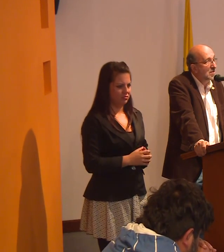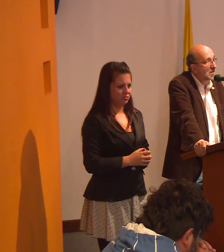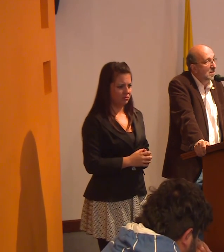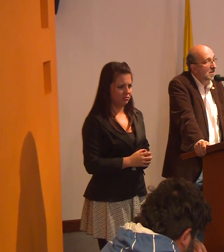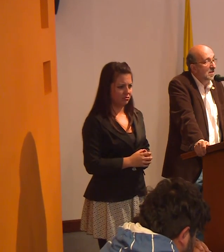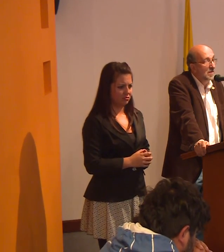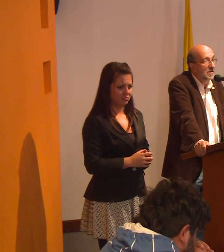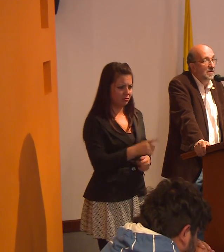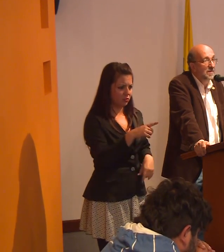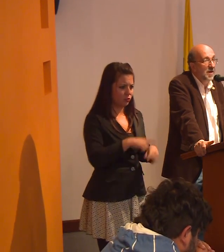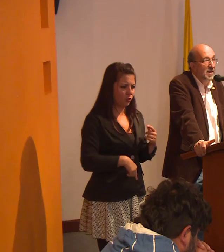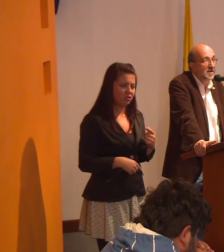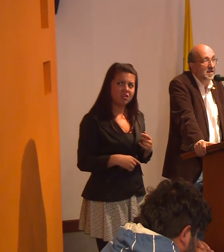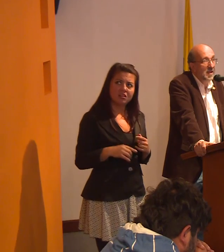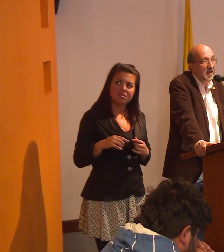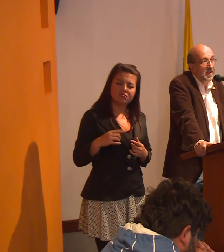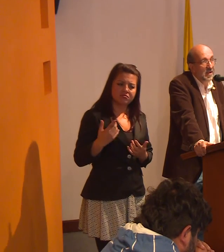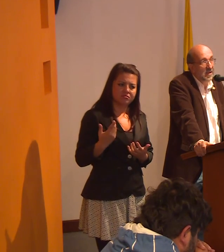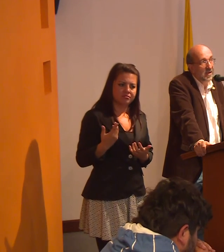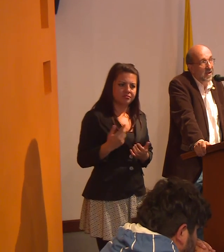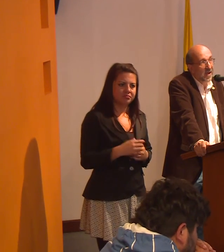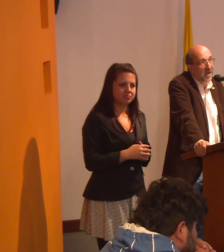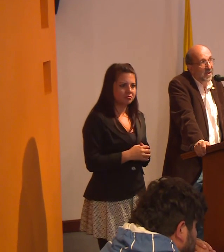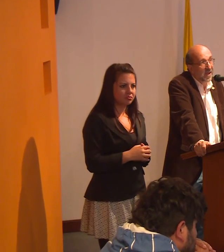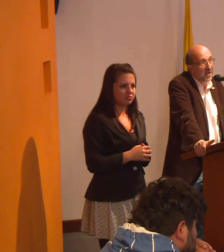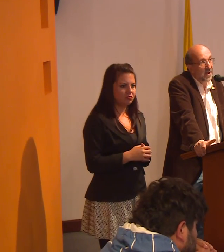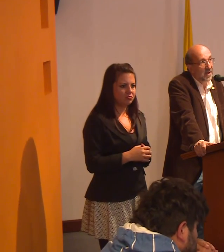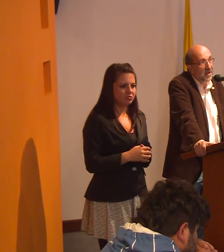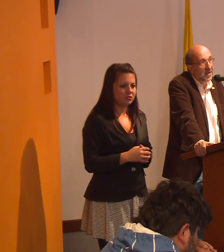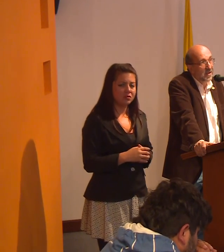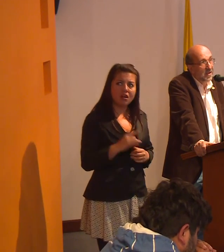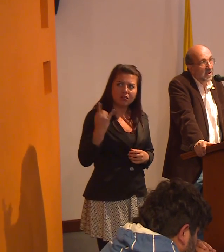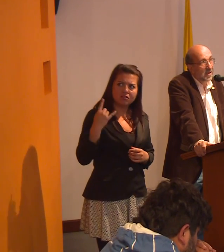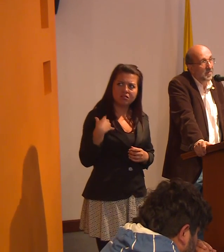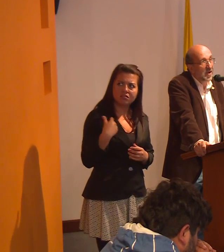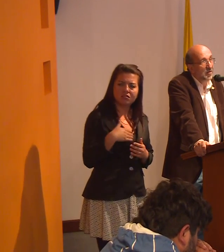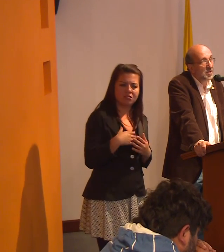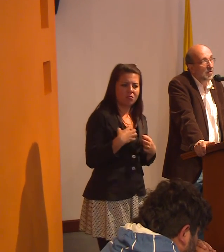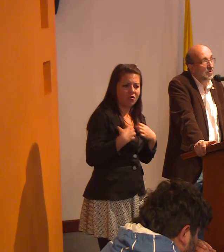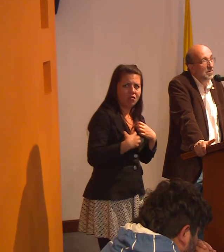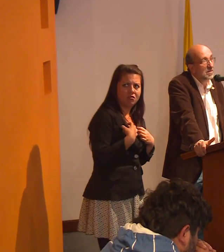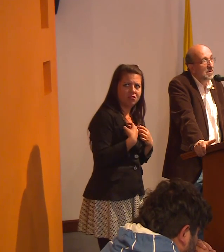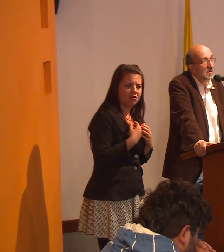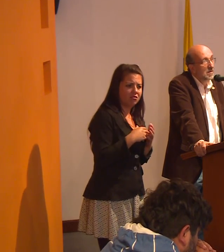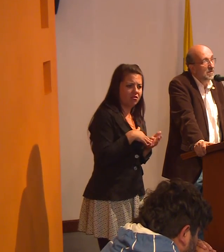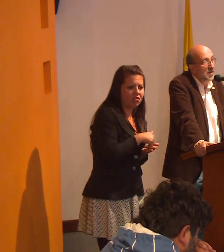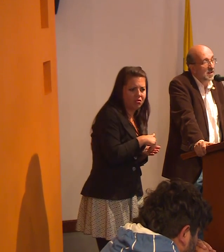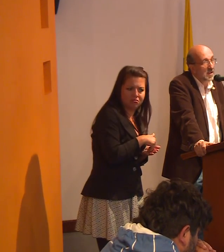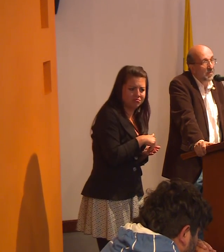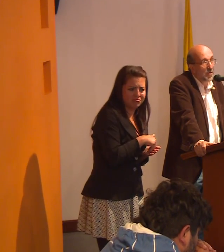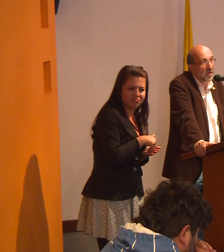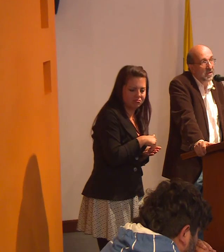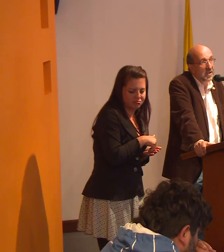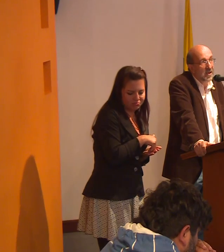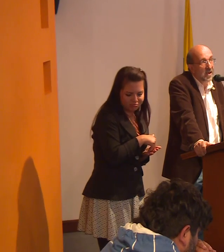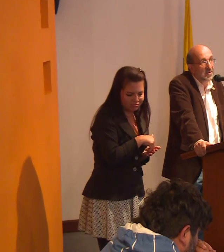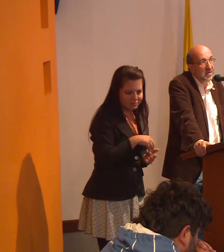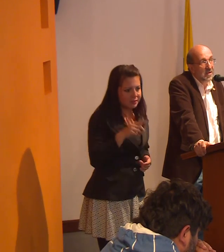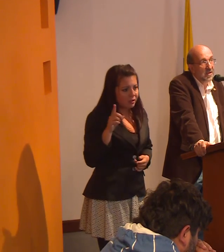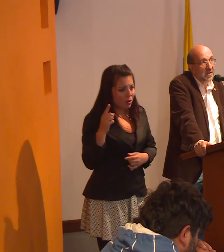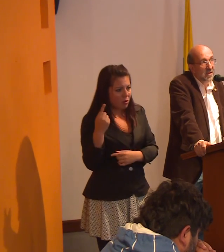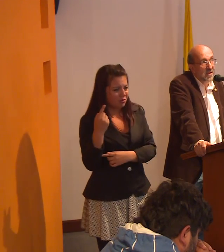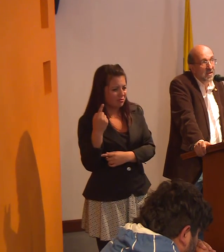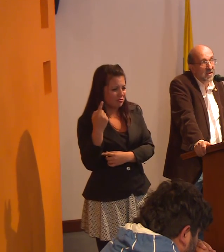amilanarnos frente a nada, y menos aún frente a